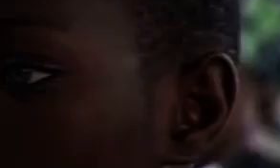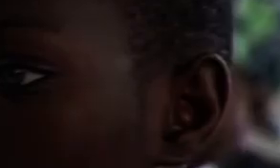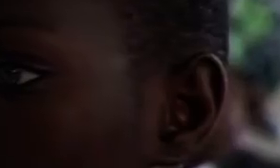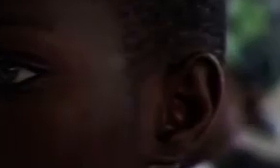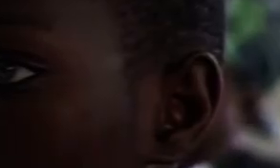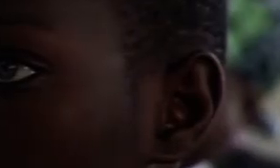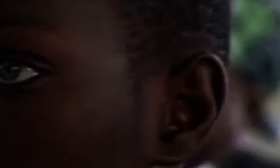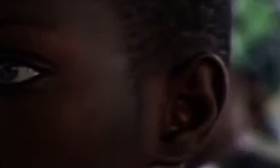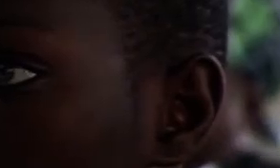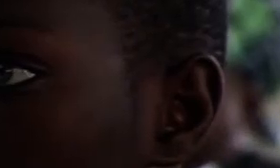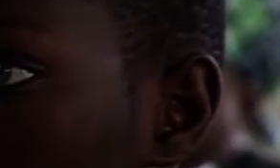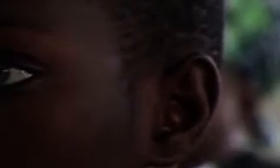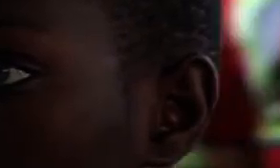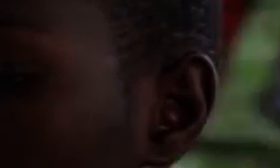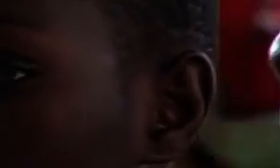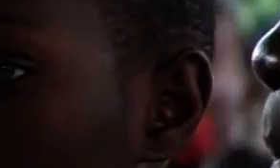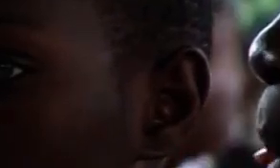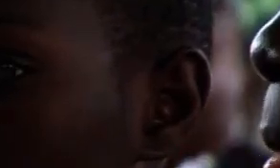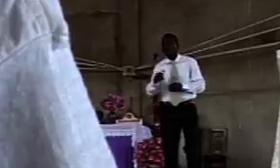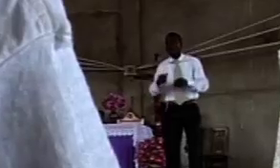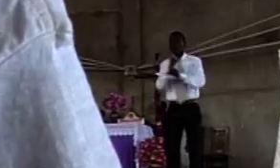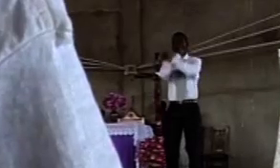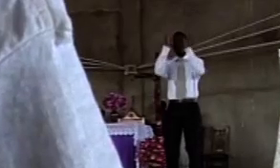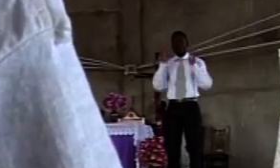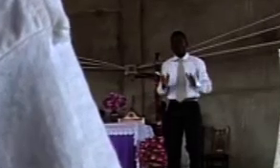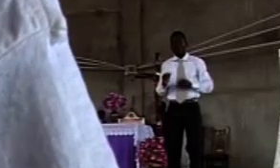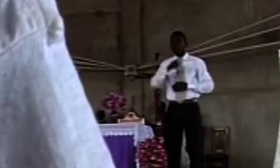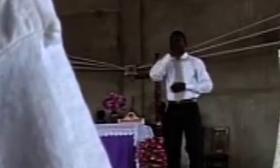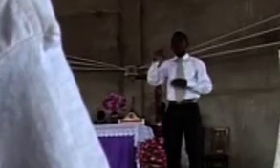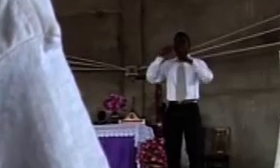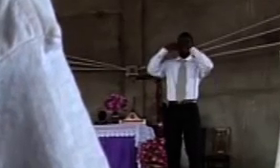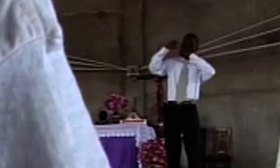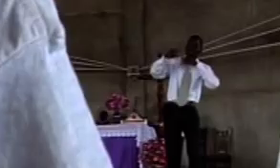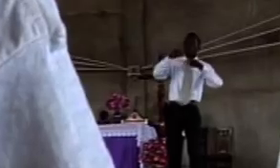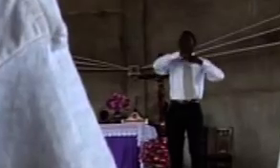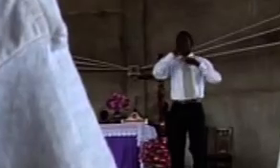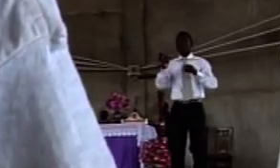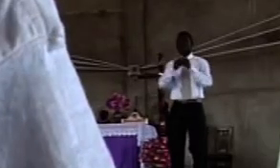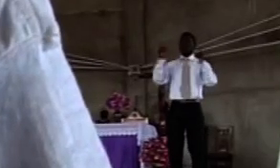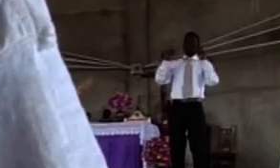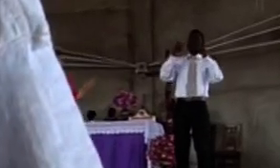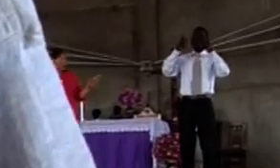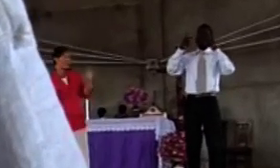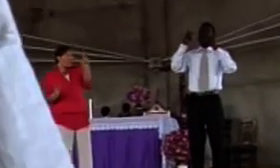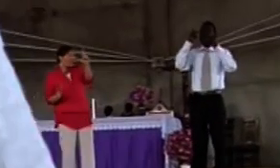Le respect des personnes sourdes a déjà fait un tel chemin que chaque dimanche, à l'église du quartier, la messe est